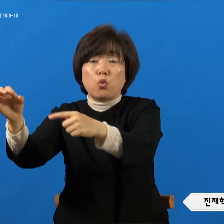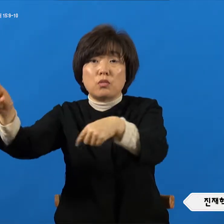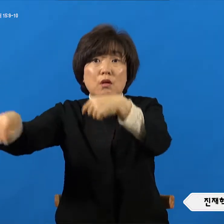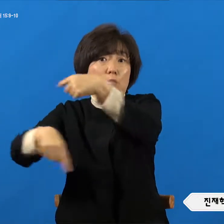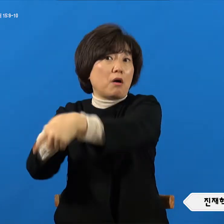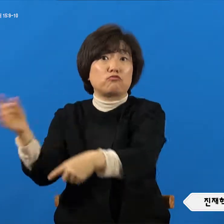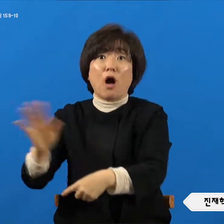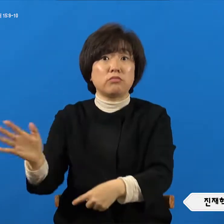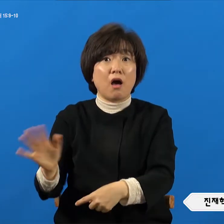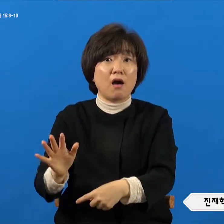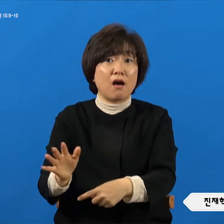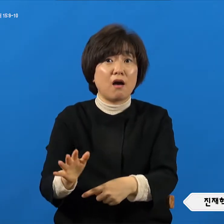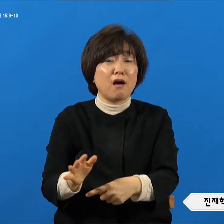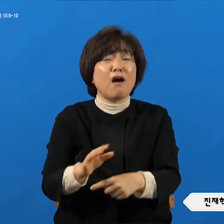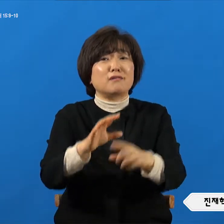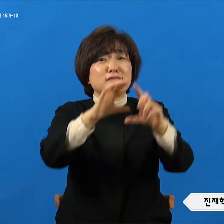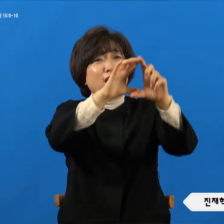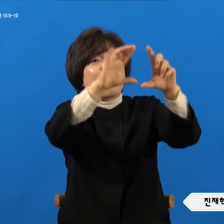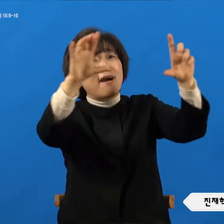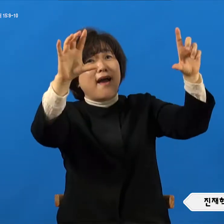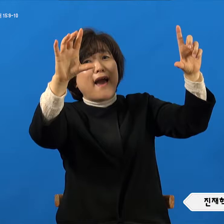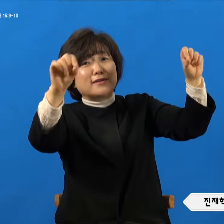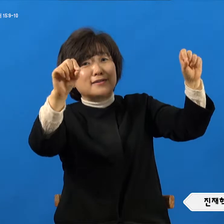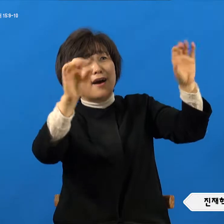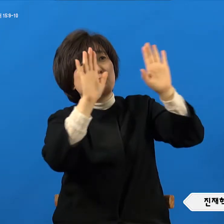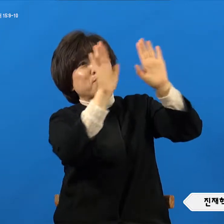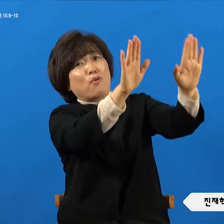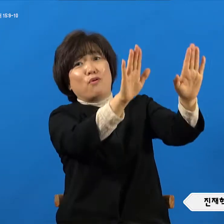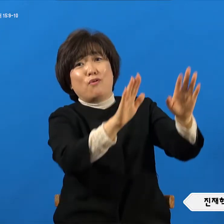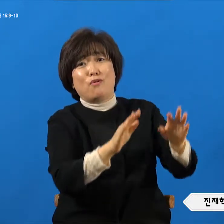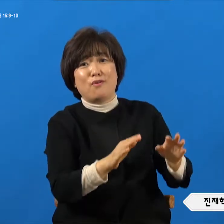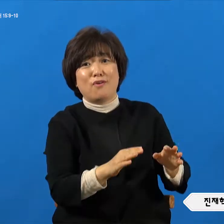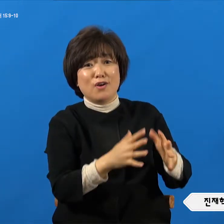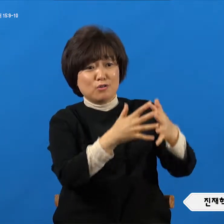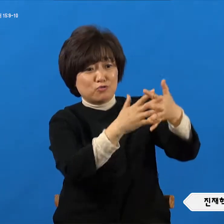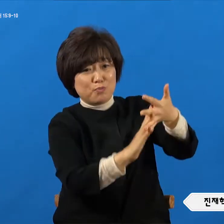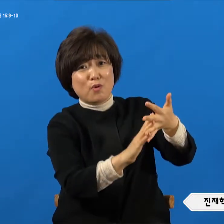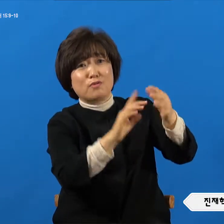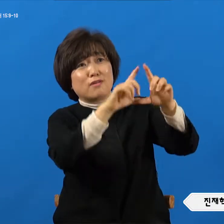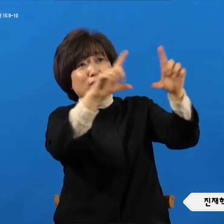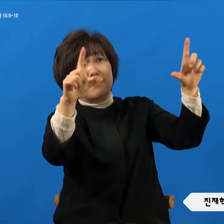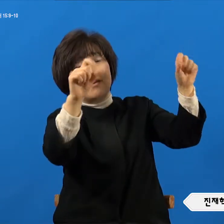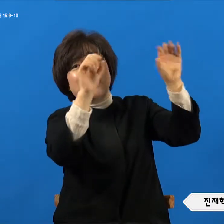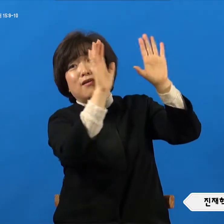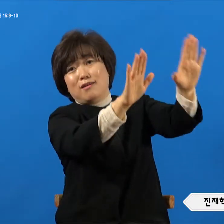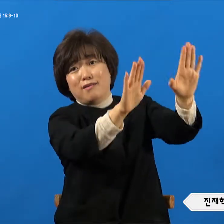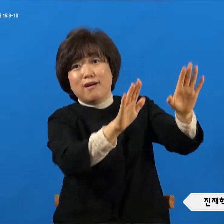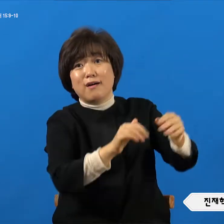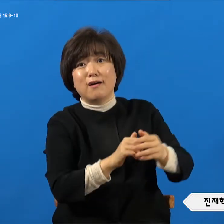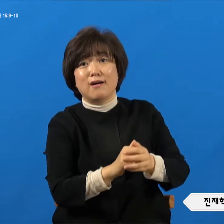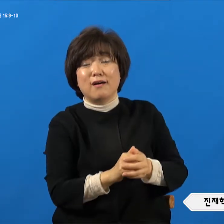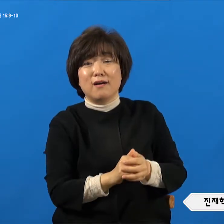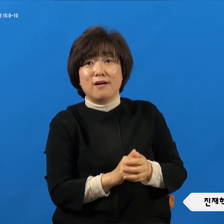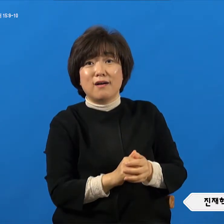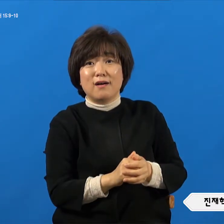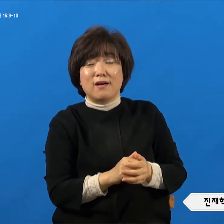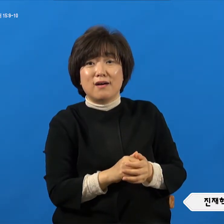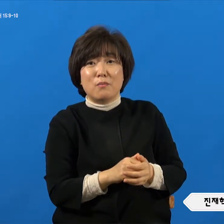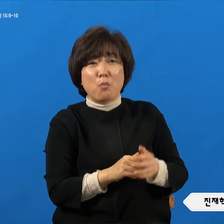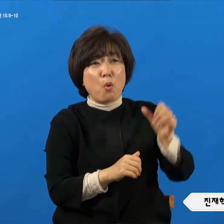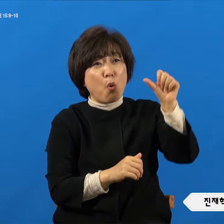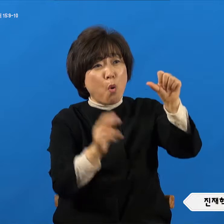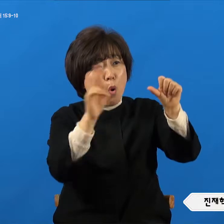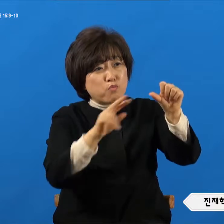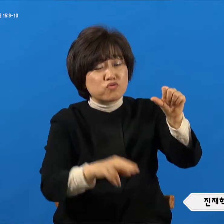그대로 액자로 해서 벽에다 붙여놨다고 합니다. 물론 금액은 큰 금액이 아니었습니다.